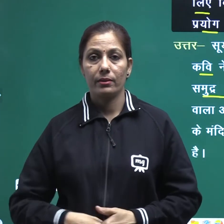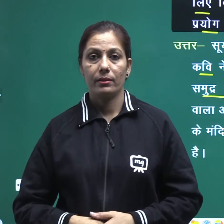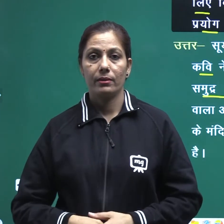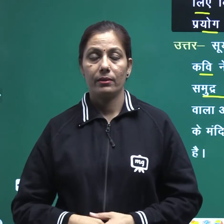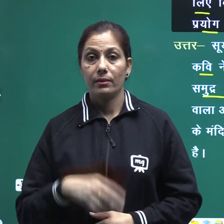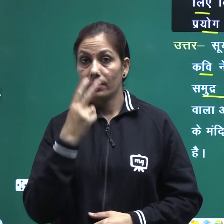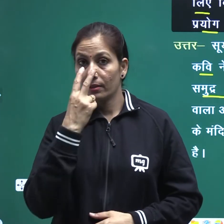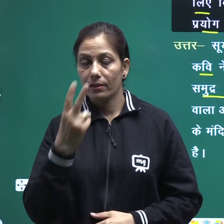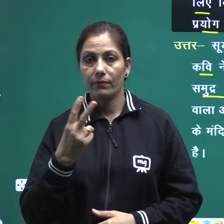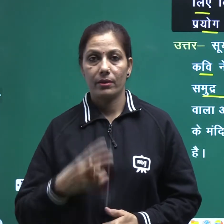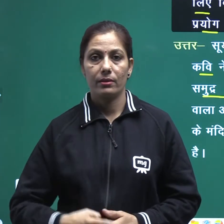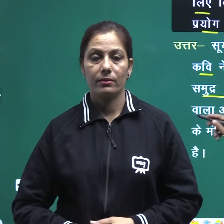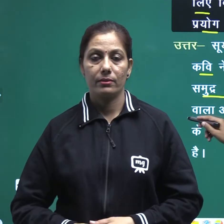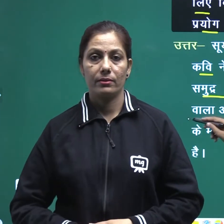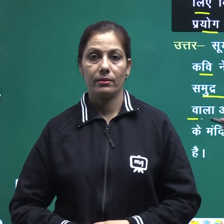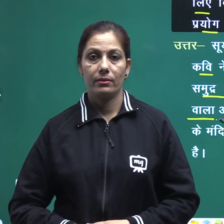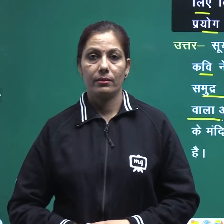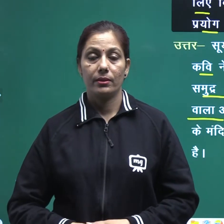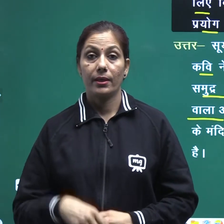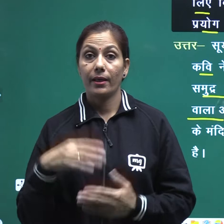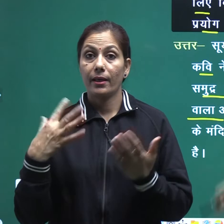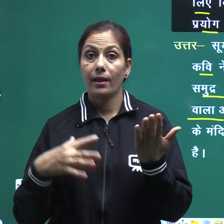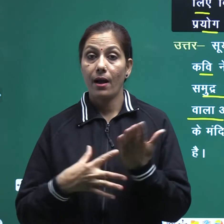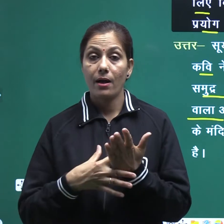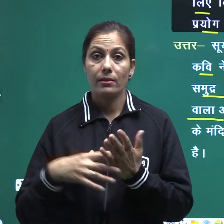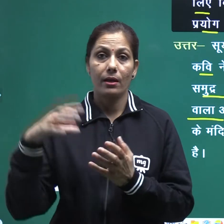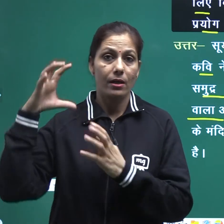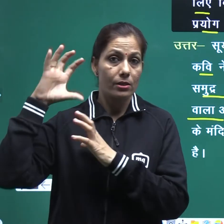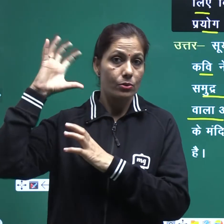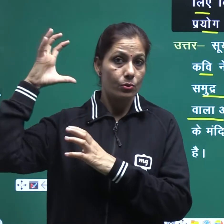में दिखने वाला का आधार सूर्य